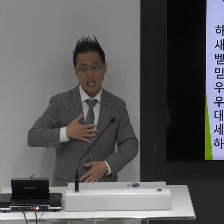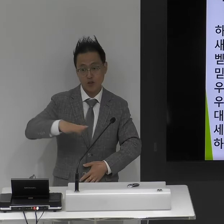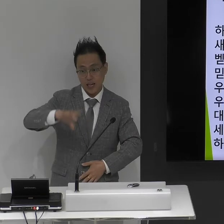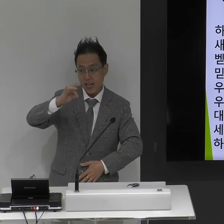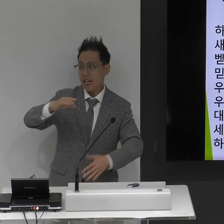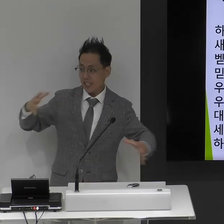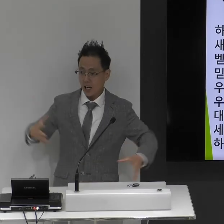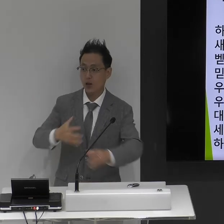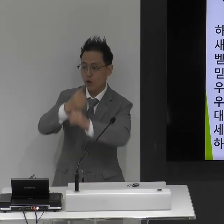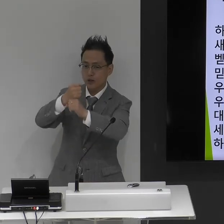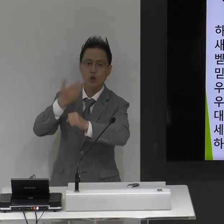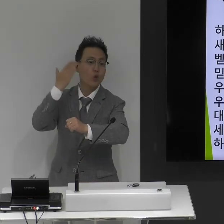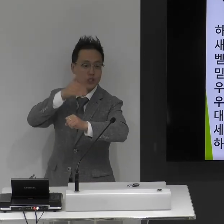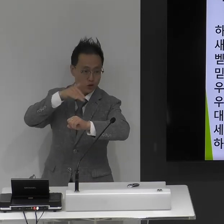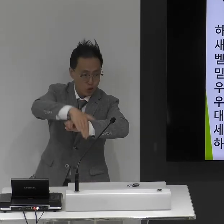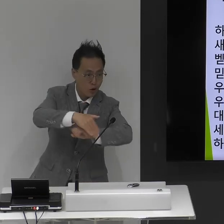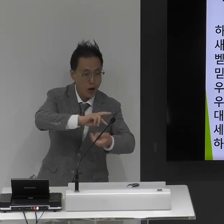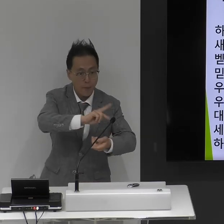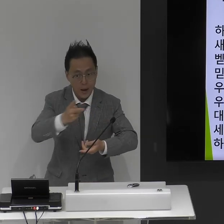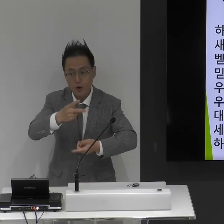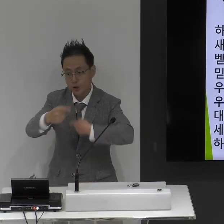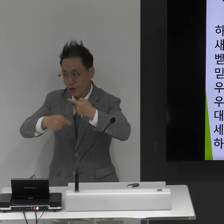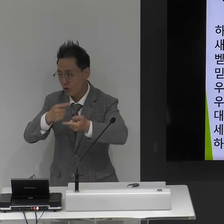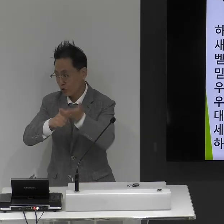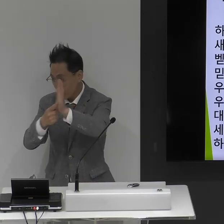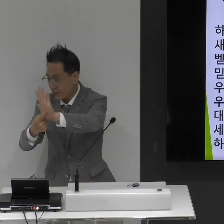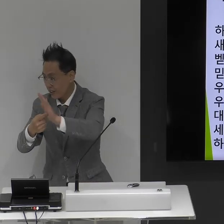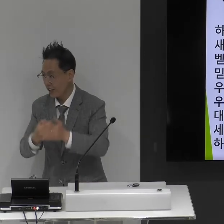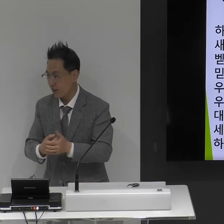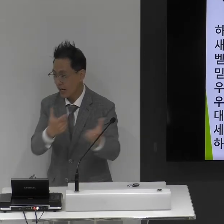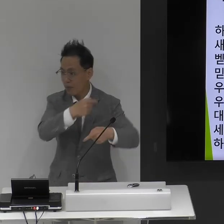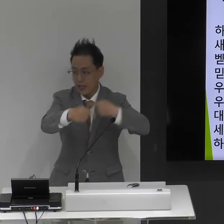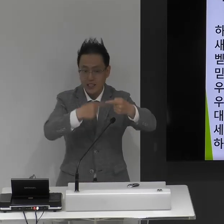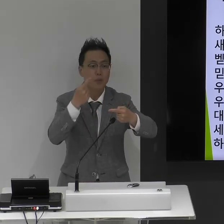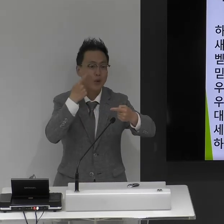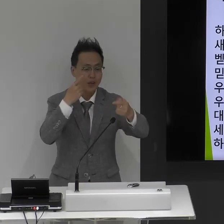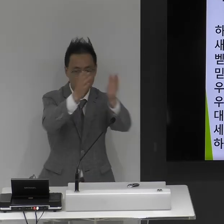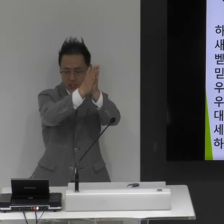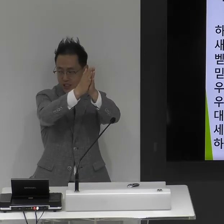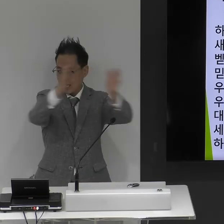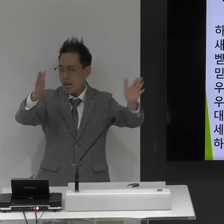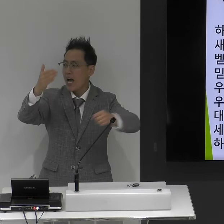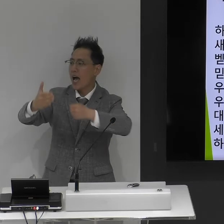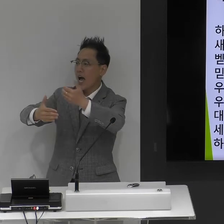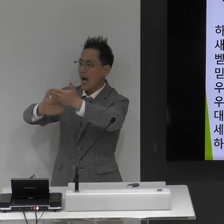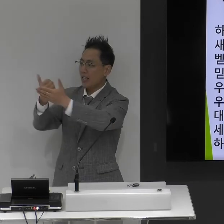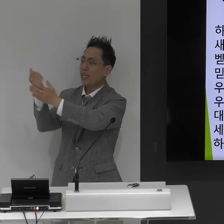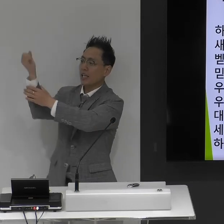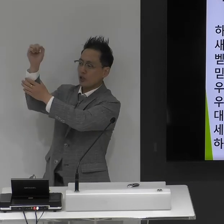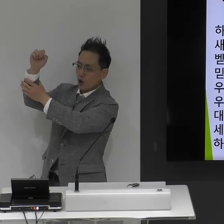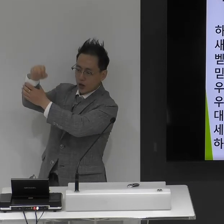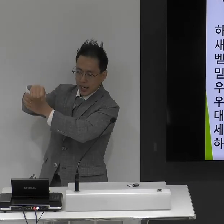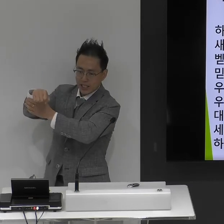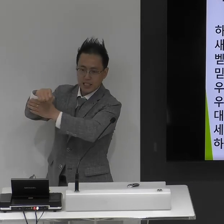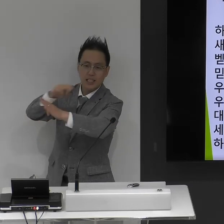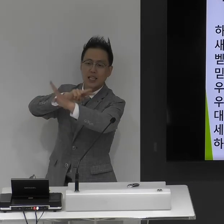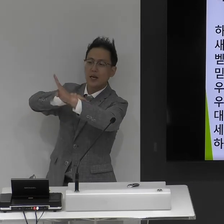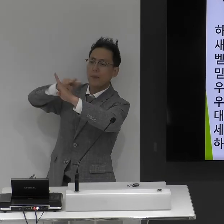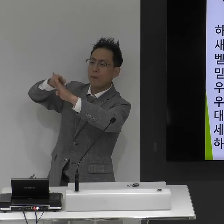나중에 다 여기서 농식으로 바꿔서 수화 드릴게요. 한번 다 같이 한번 해볼게요. 시작. 하나님께서 허락하신